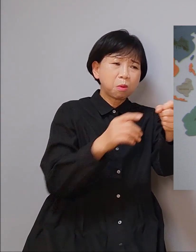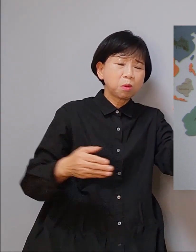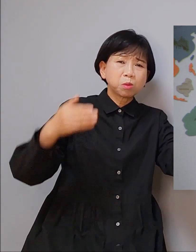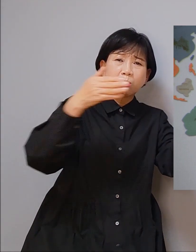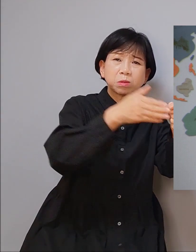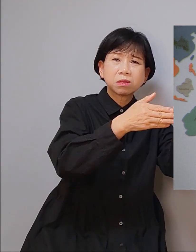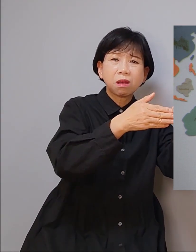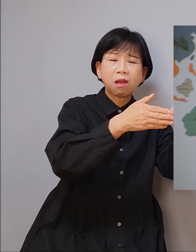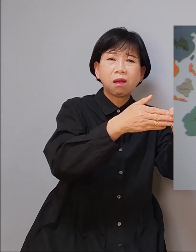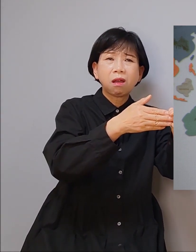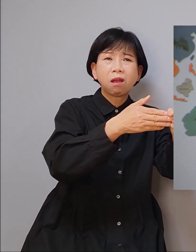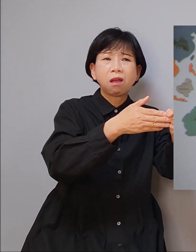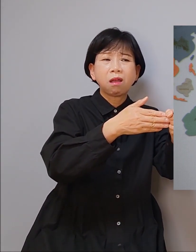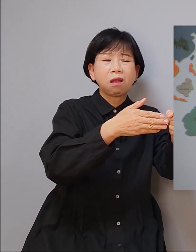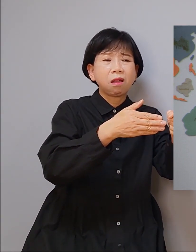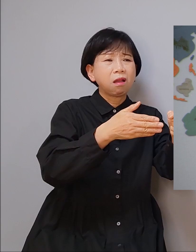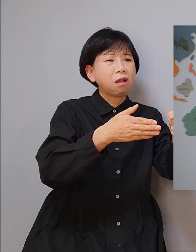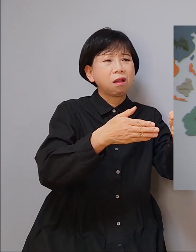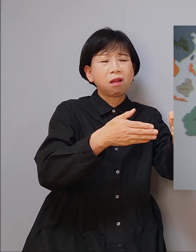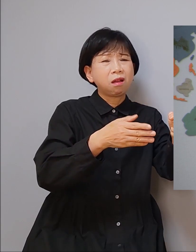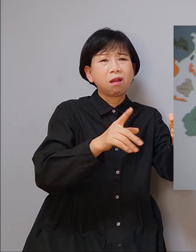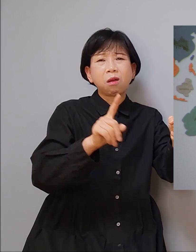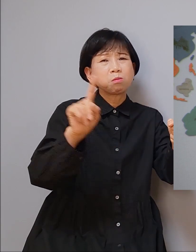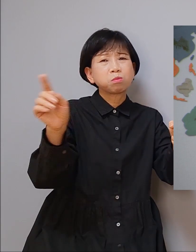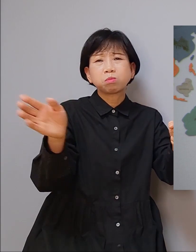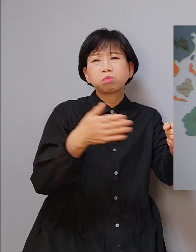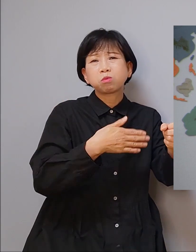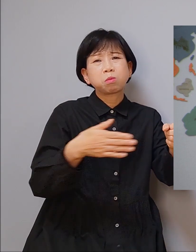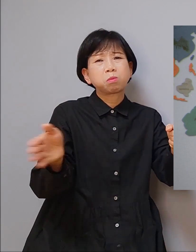중대장이 고민하다가 안 되겠다.